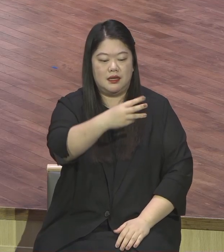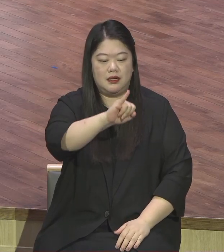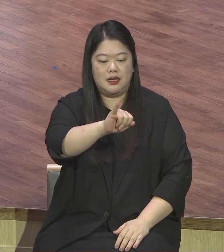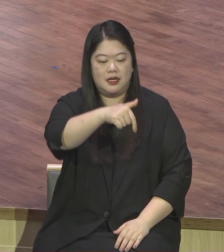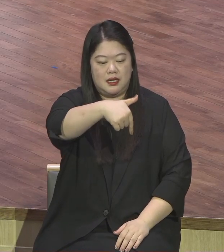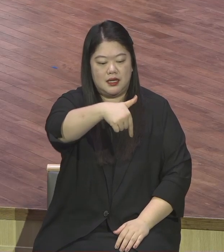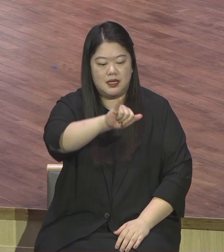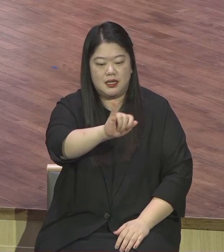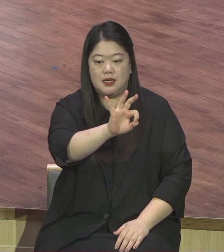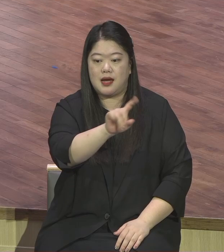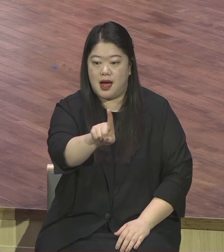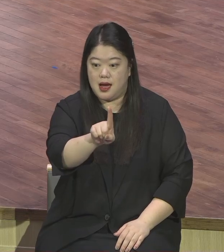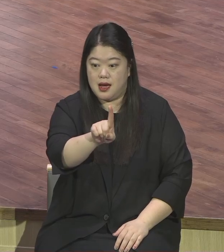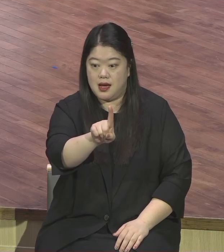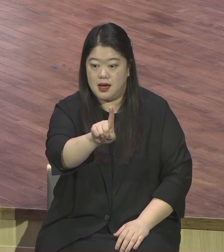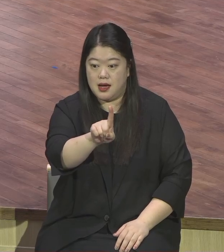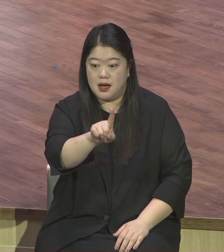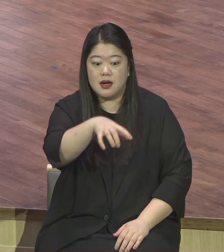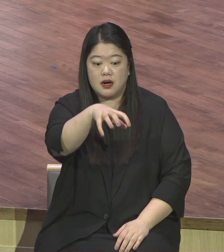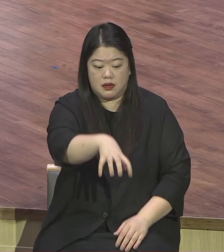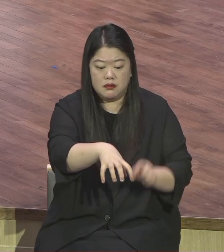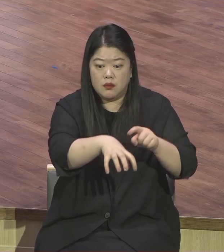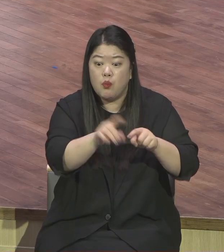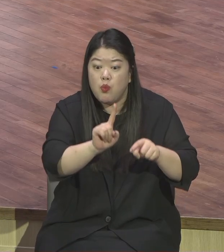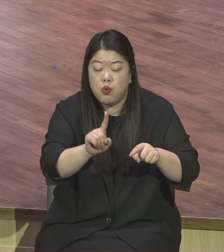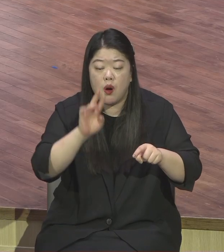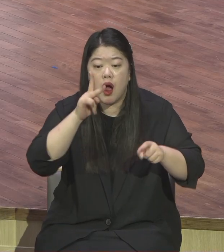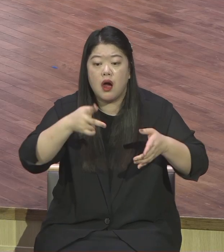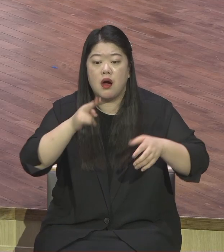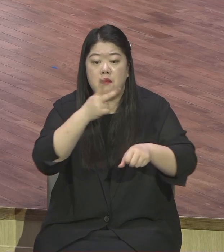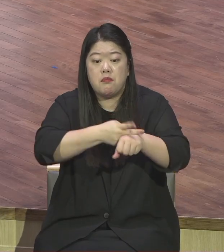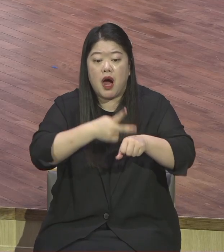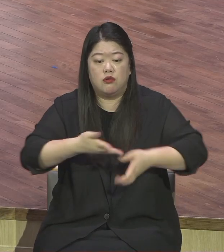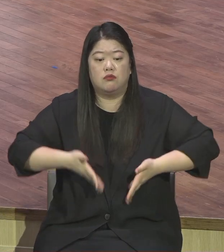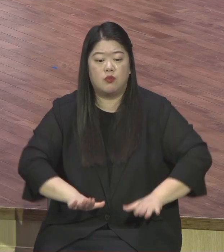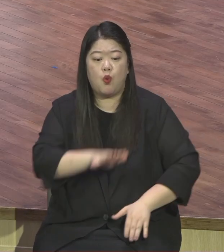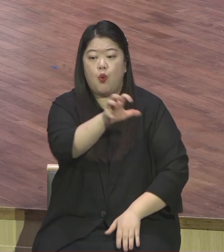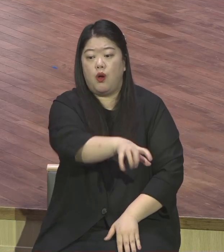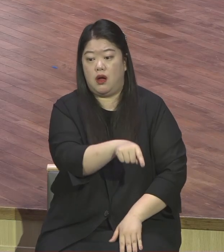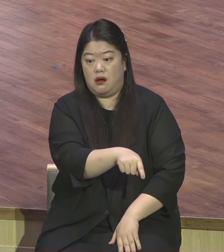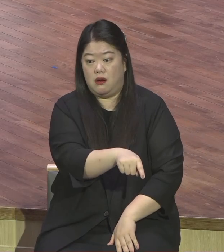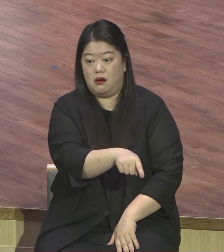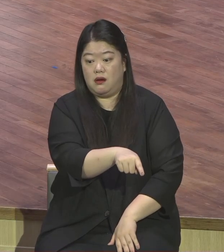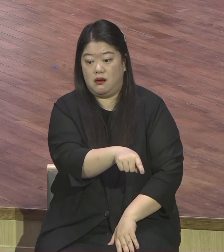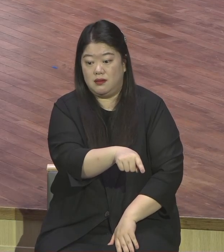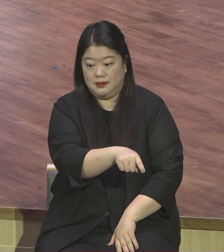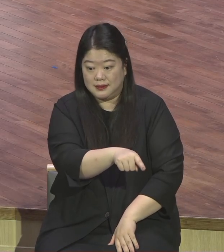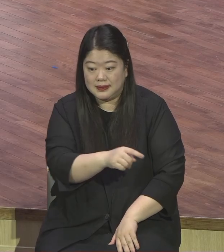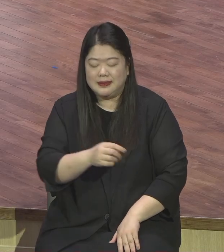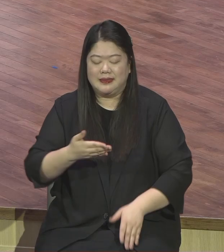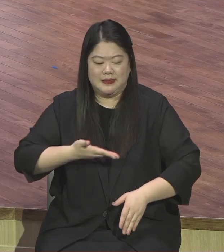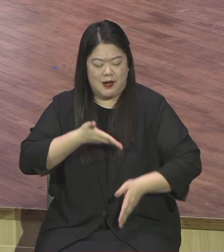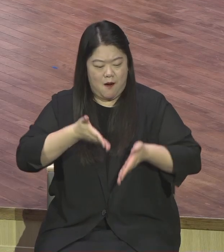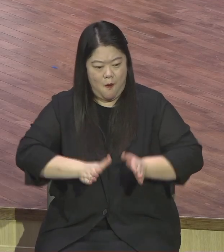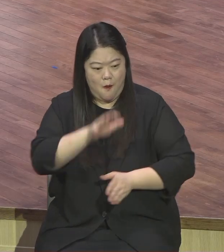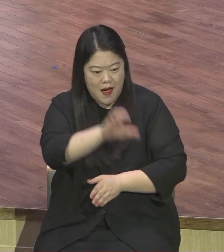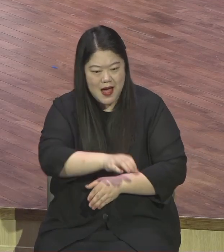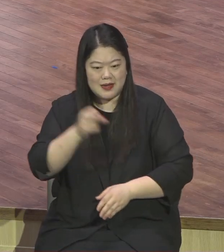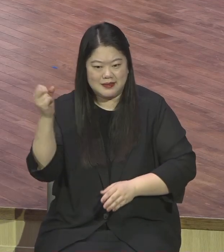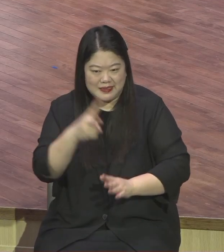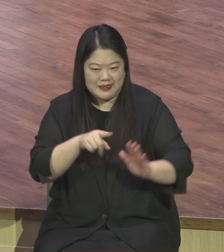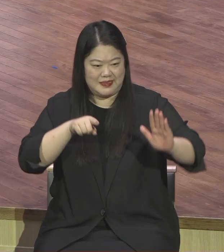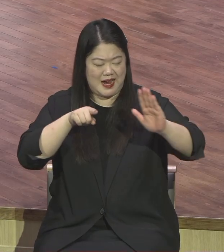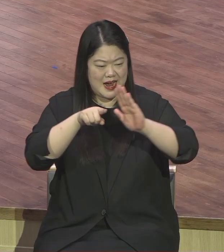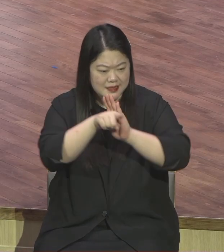어디냐? 다소입니다. 다소가 어디냐? 바울의 고향이에요. 그래서 이 지역에서 바울은